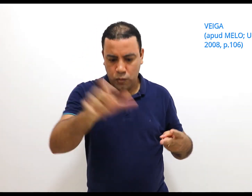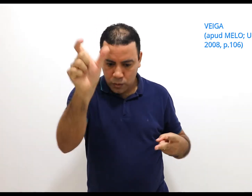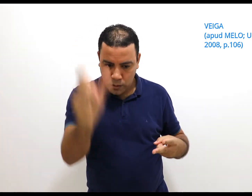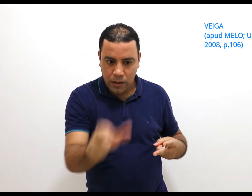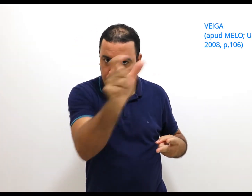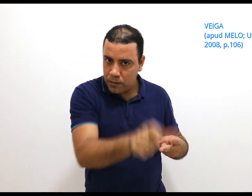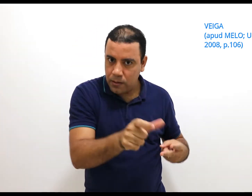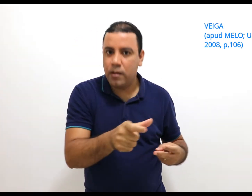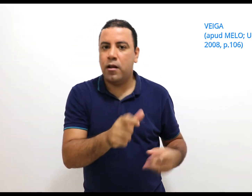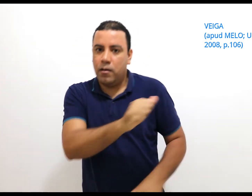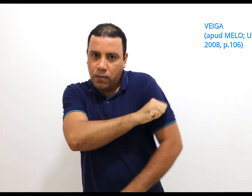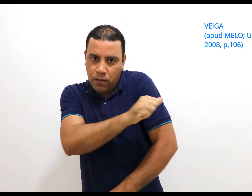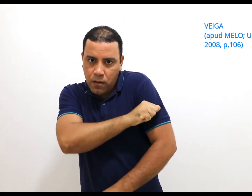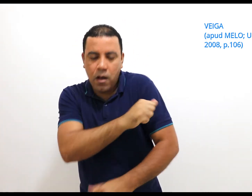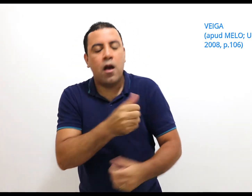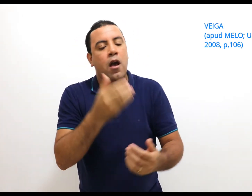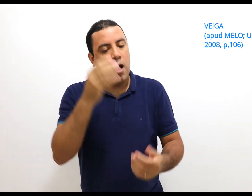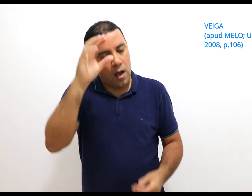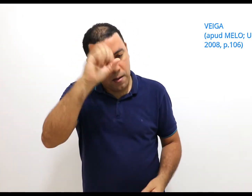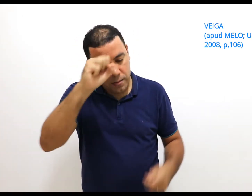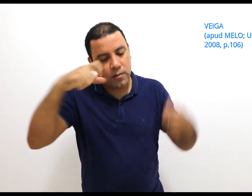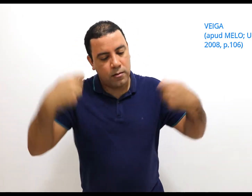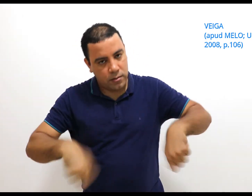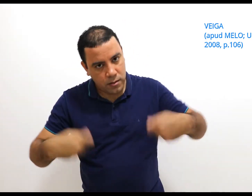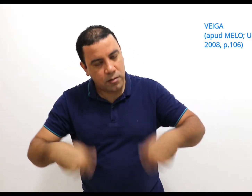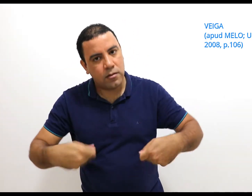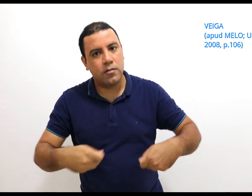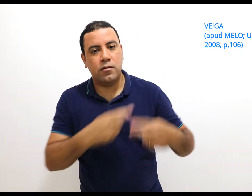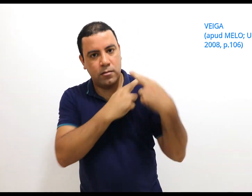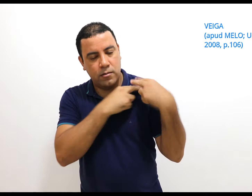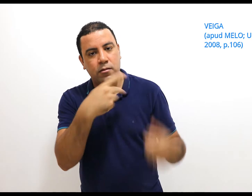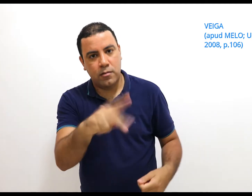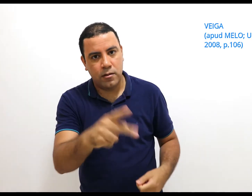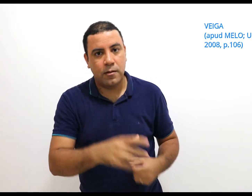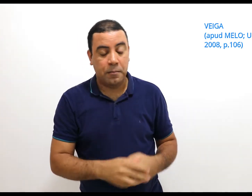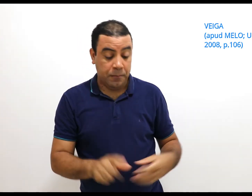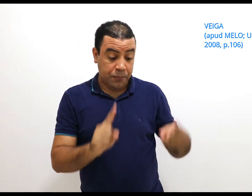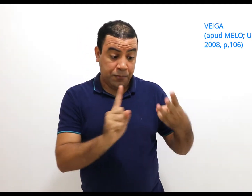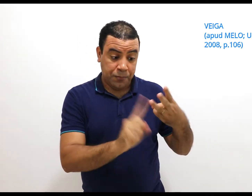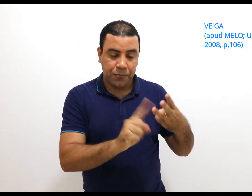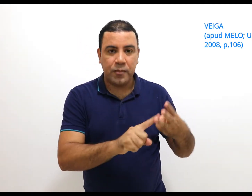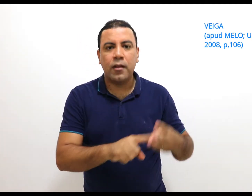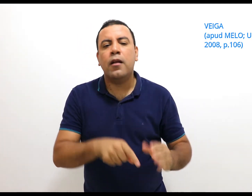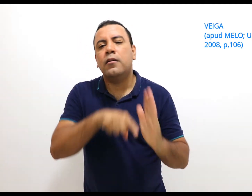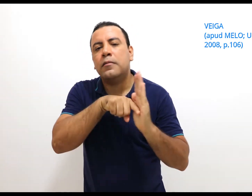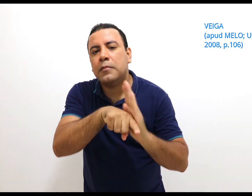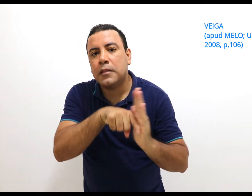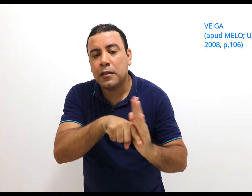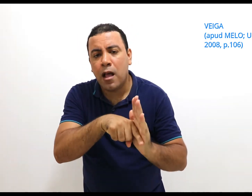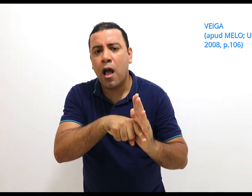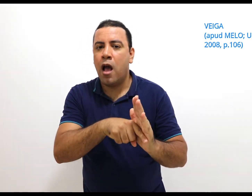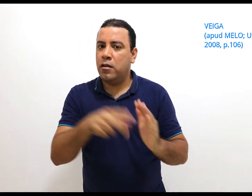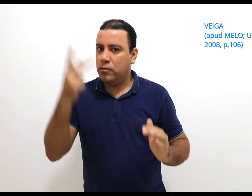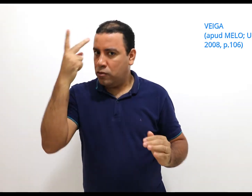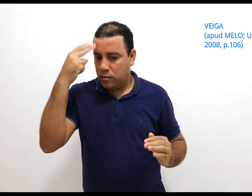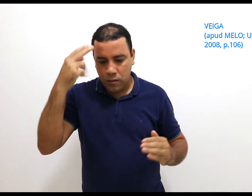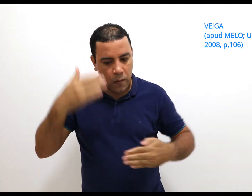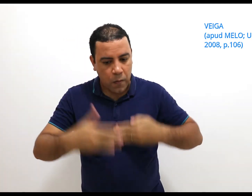segundo, aprender, é uma necessidade especialmente do aluno. A